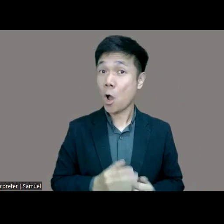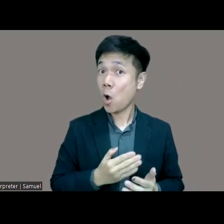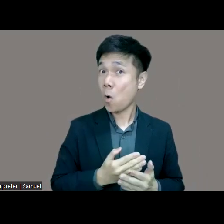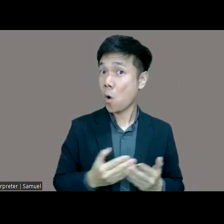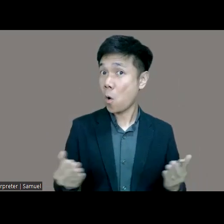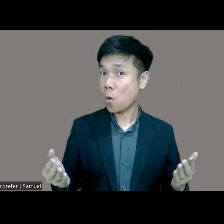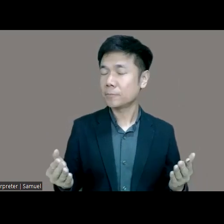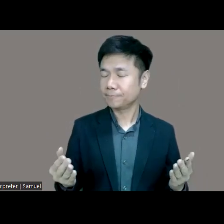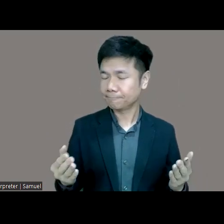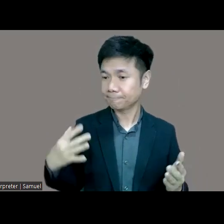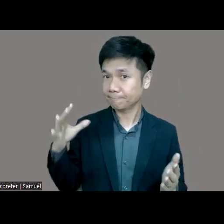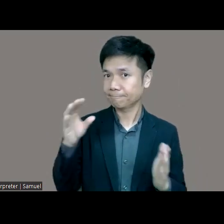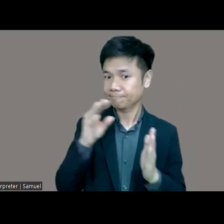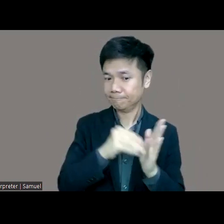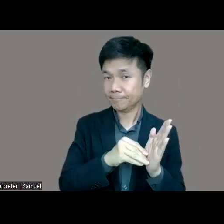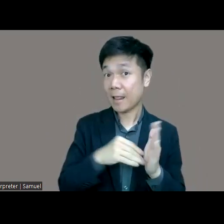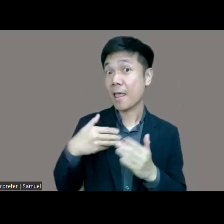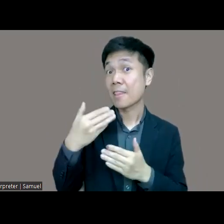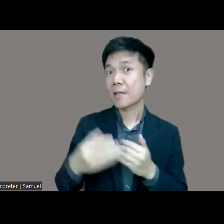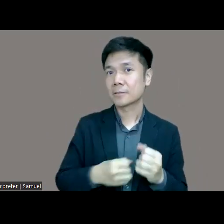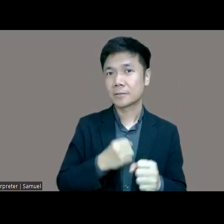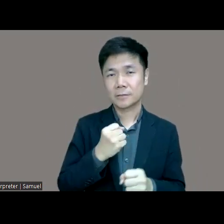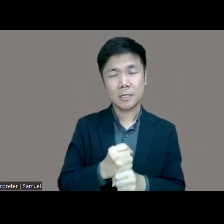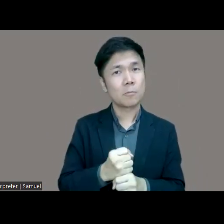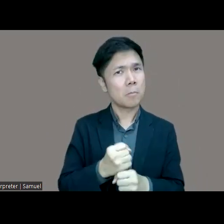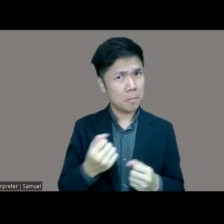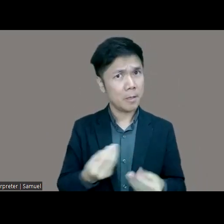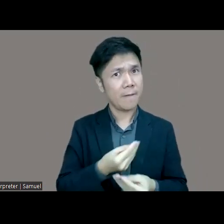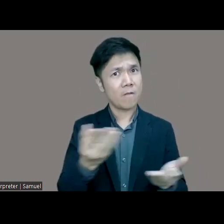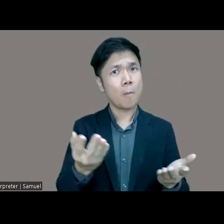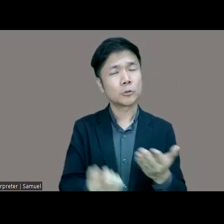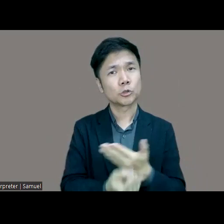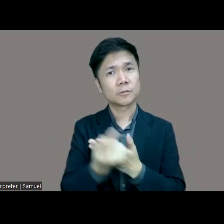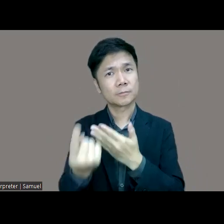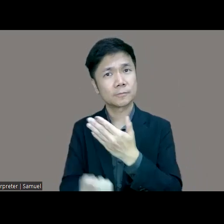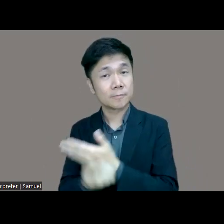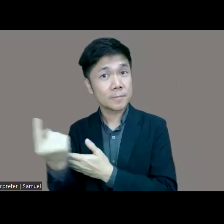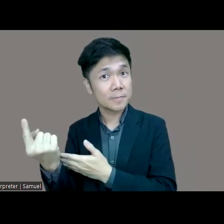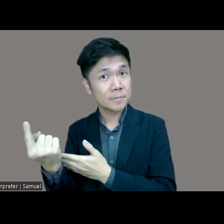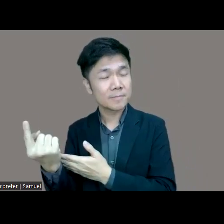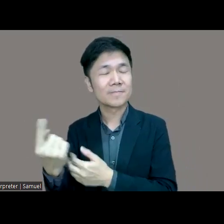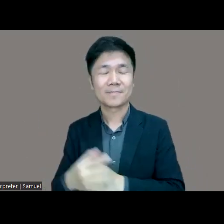de garder, de capter tout cela pour avoir pour l'an prochain,